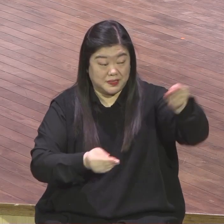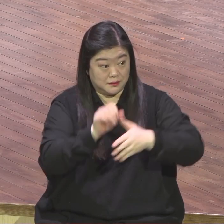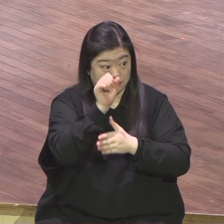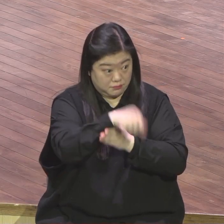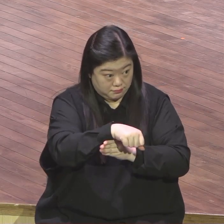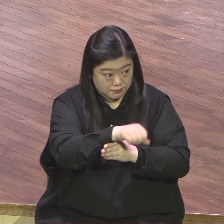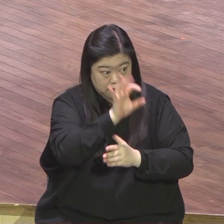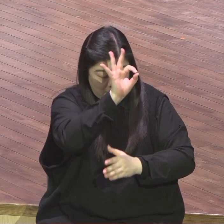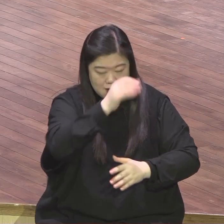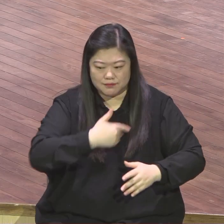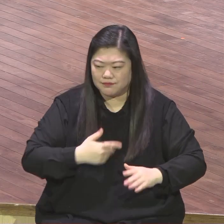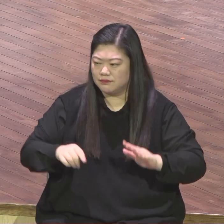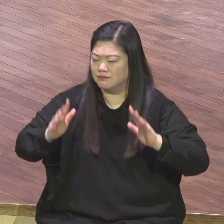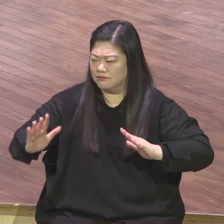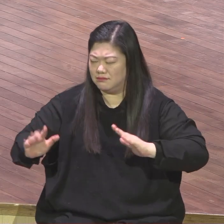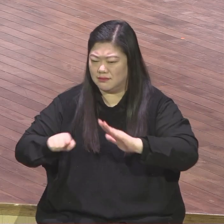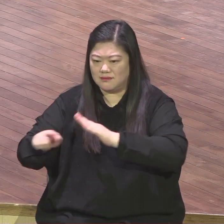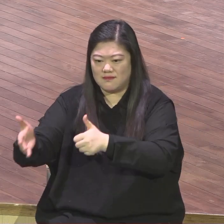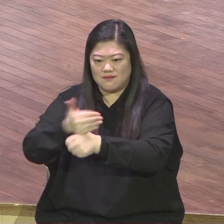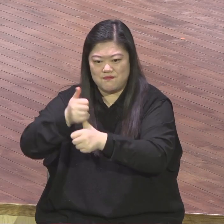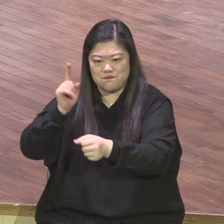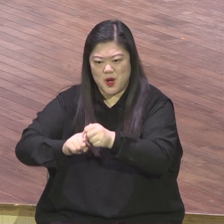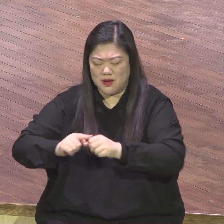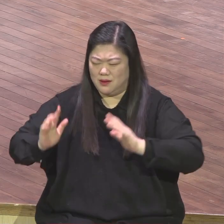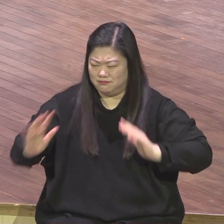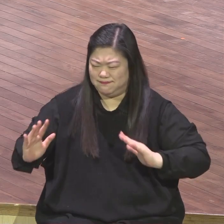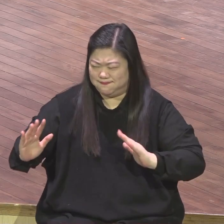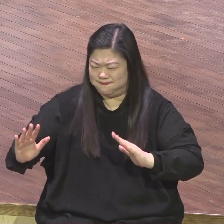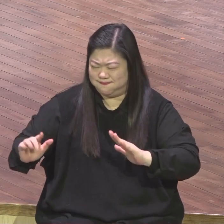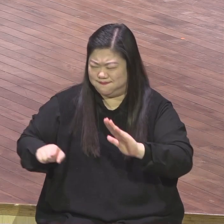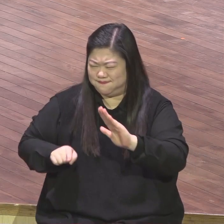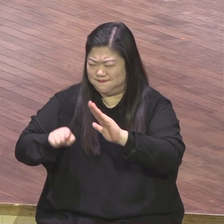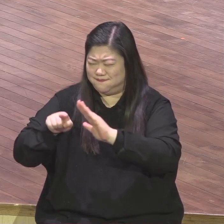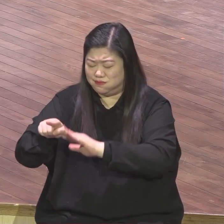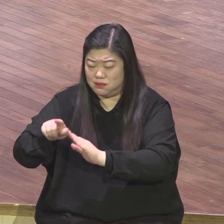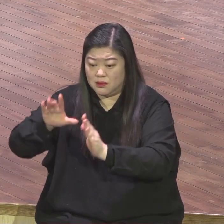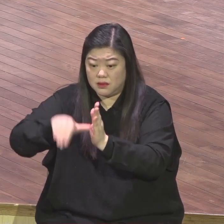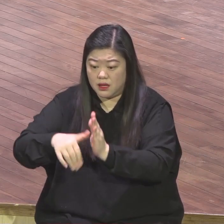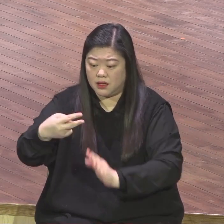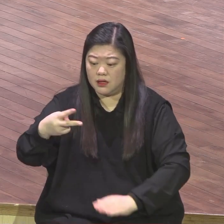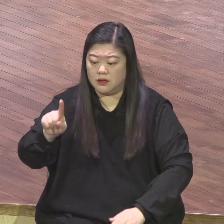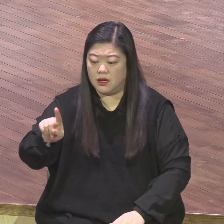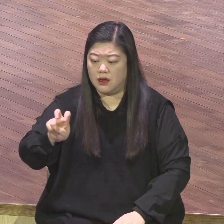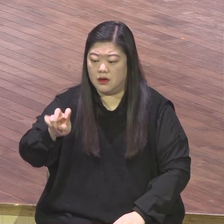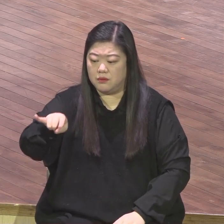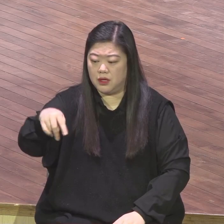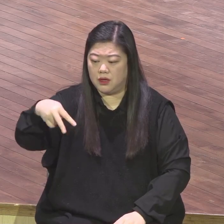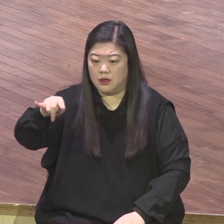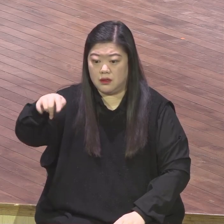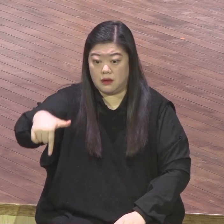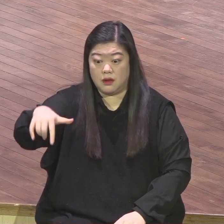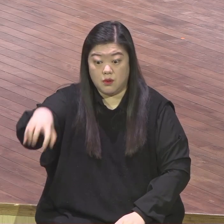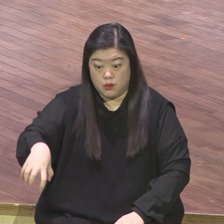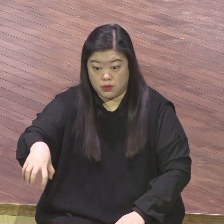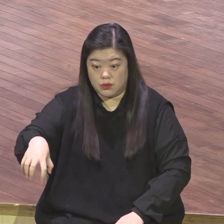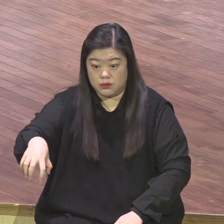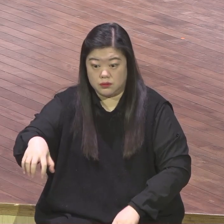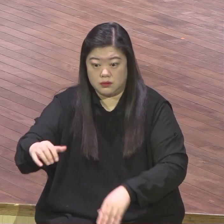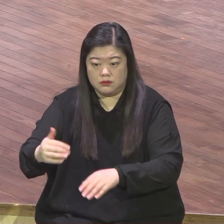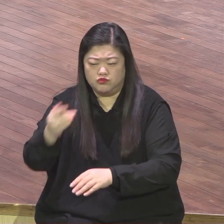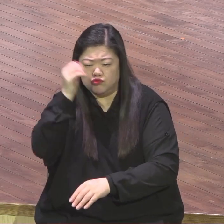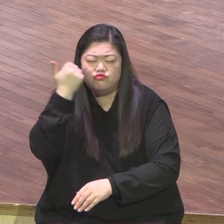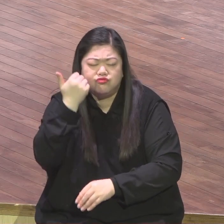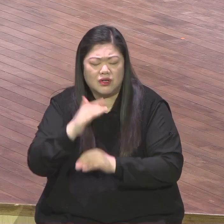사오라 사오라 이를 부른단 말이에요. 당신 누굽니까? 나는 너가